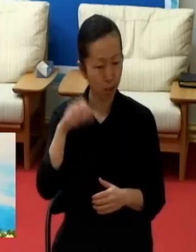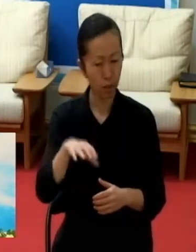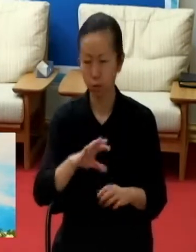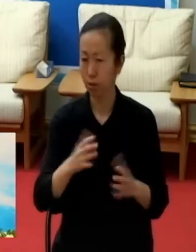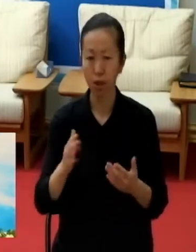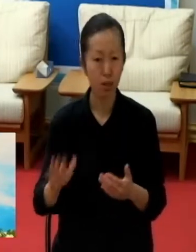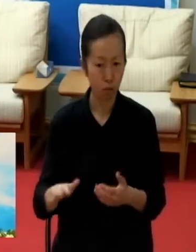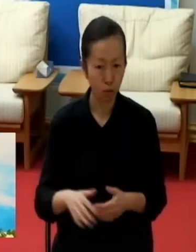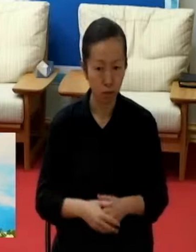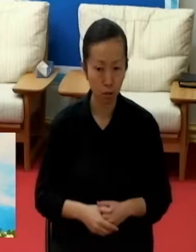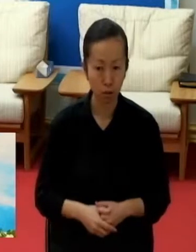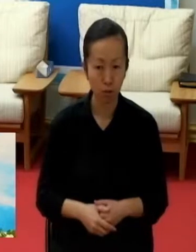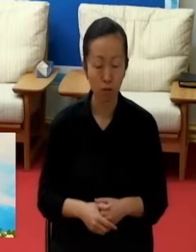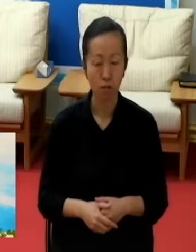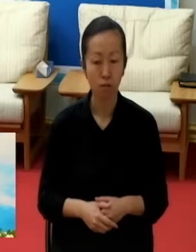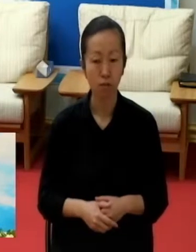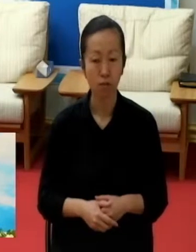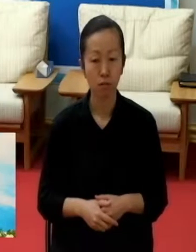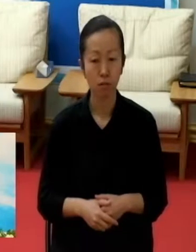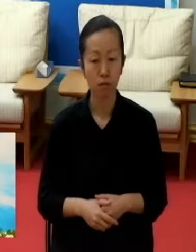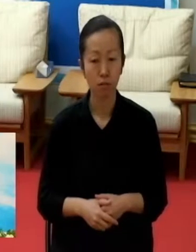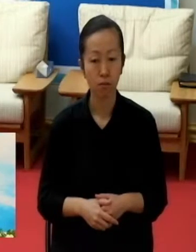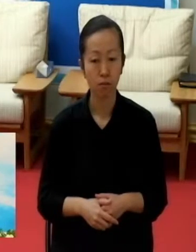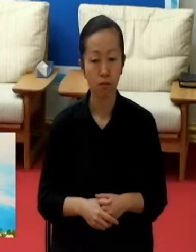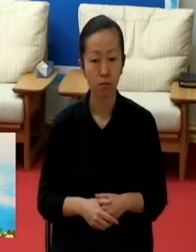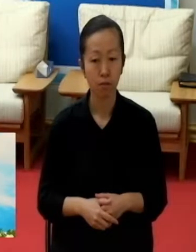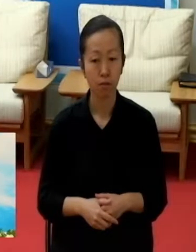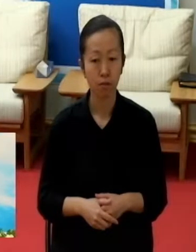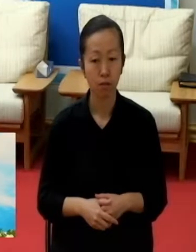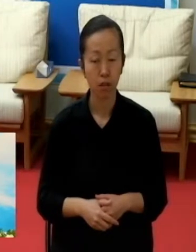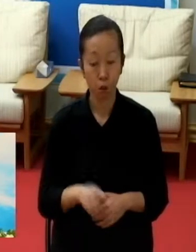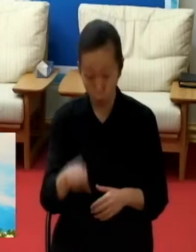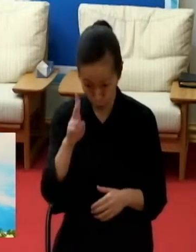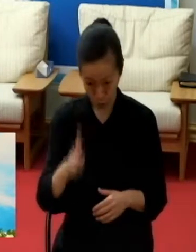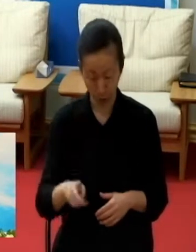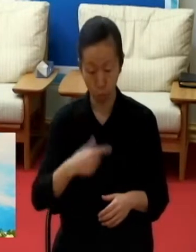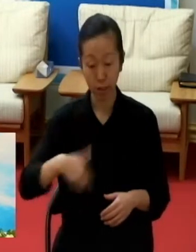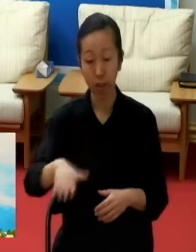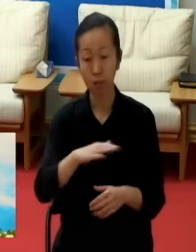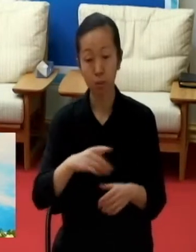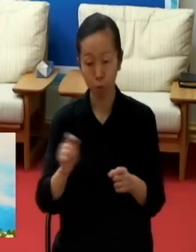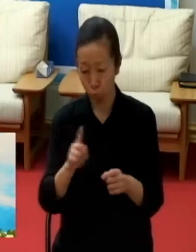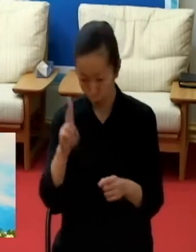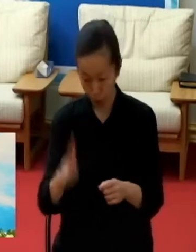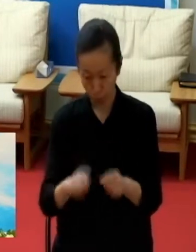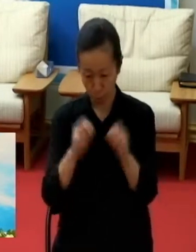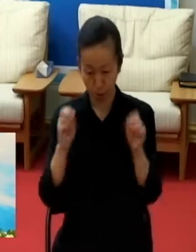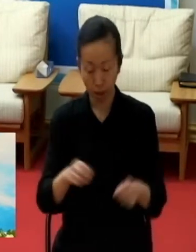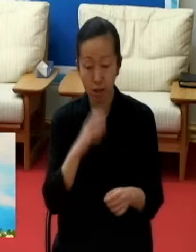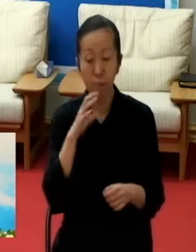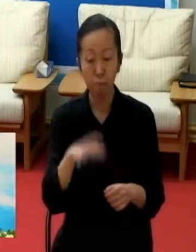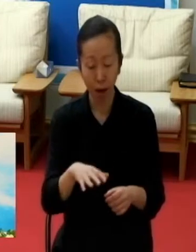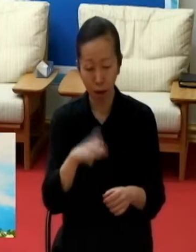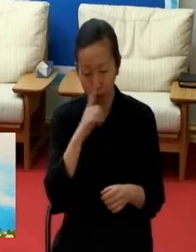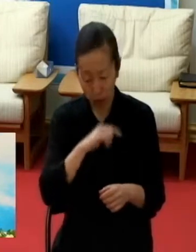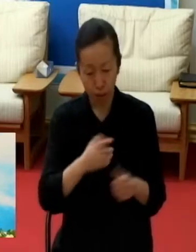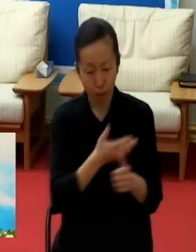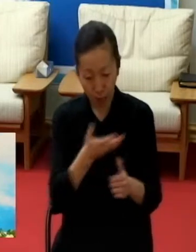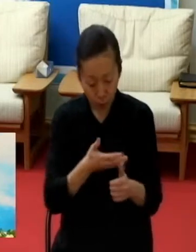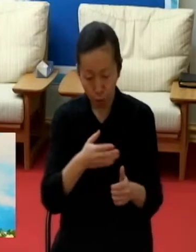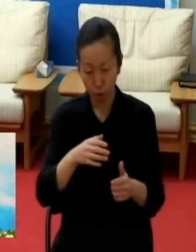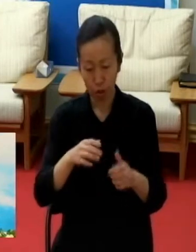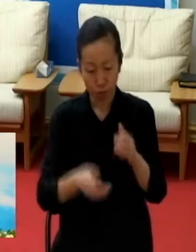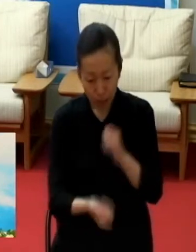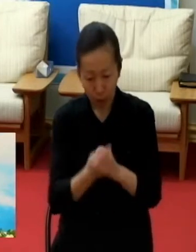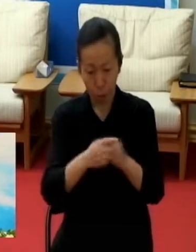문제든지 사건이든지 그 앞에서 하나님의 나라의 작품을 만들 수 있다. このように私たちもどんな問題現場事件の中でも